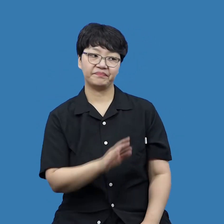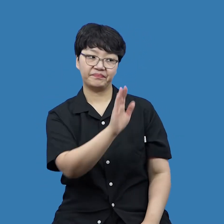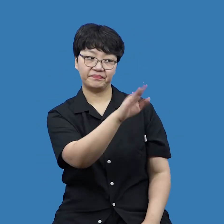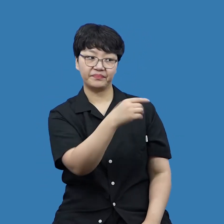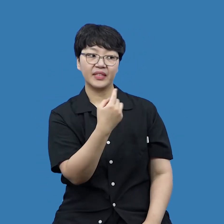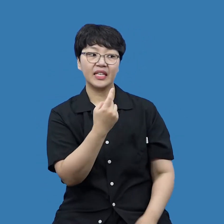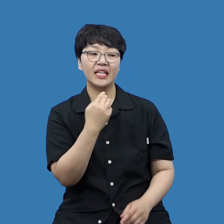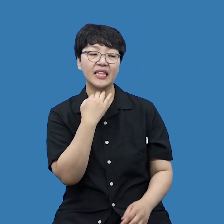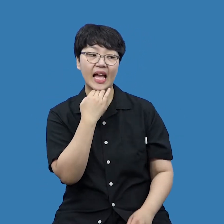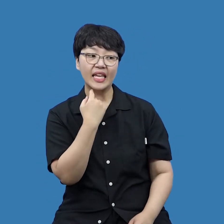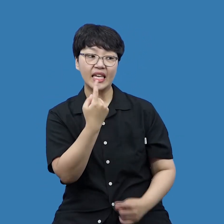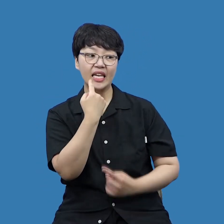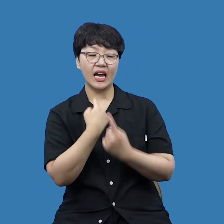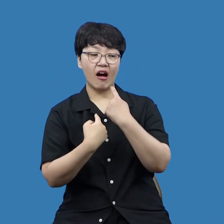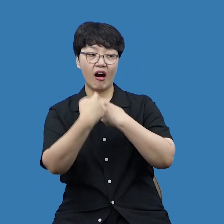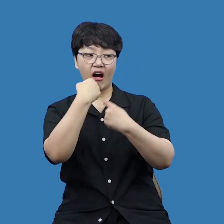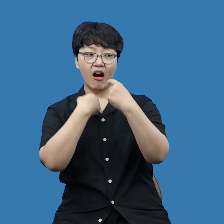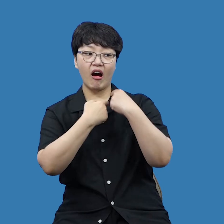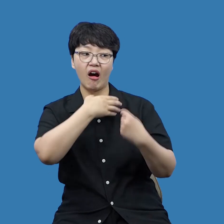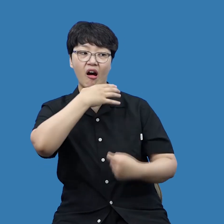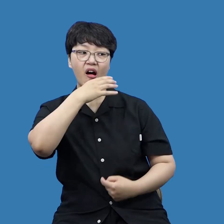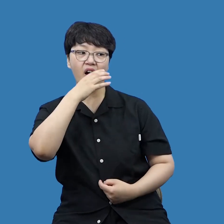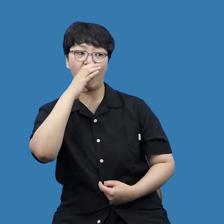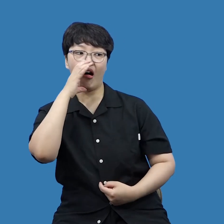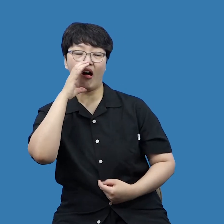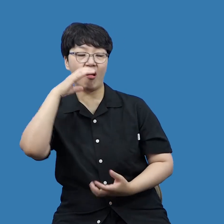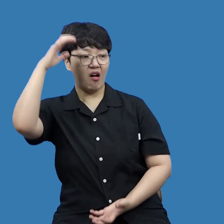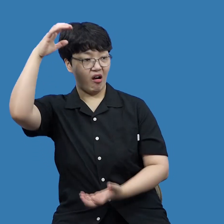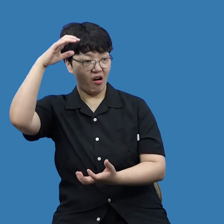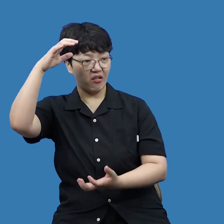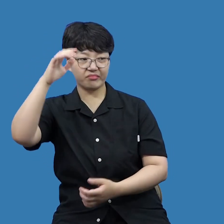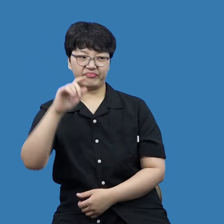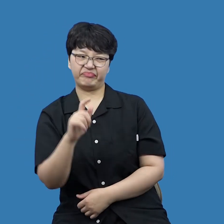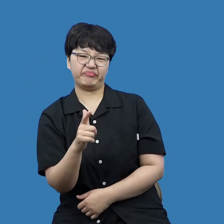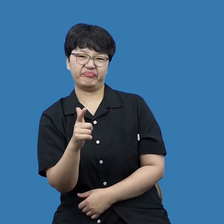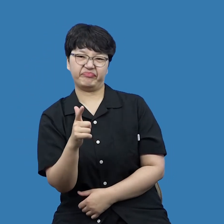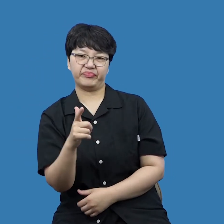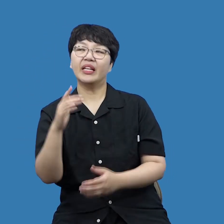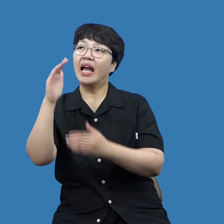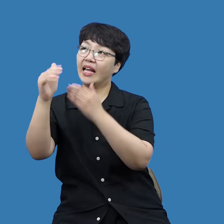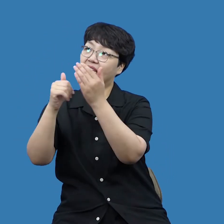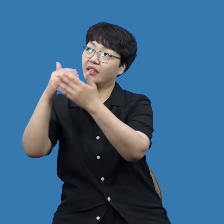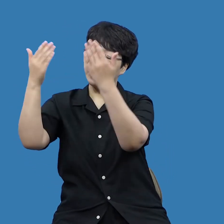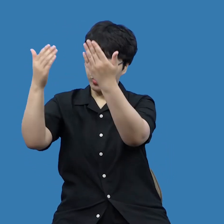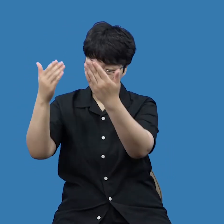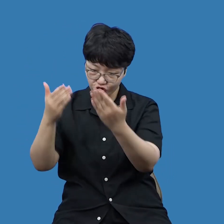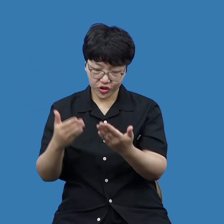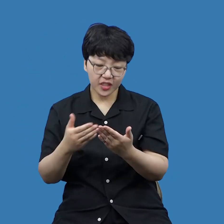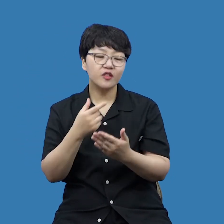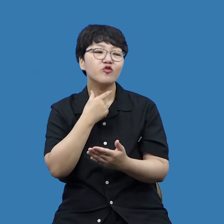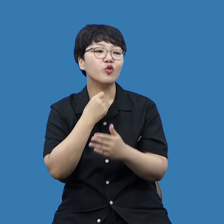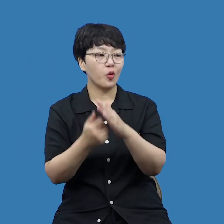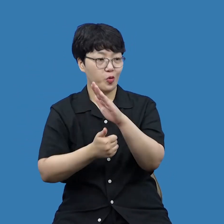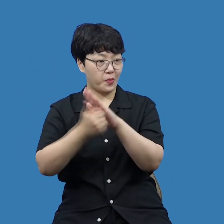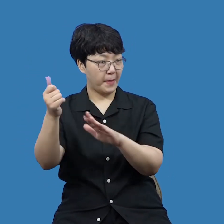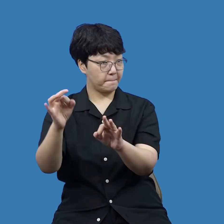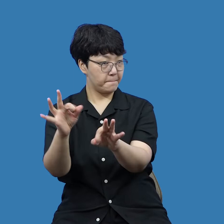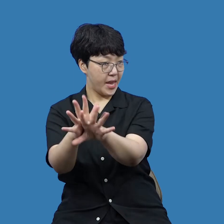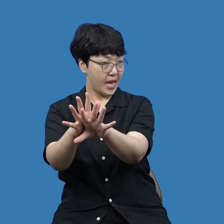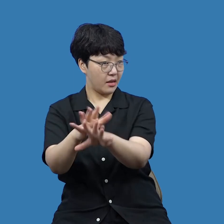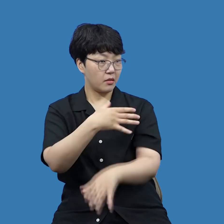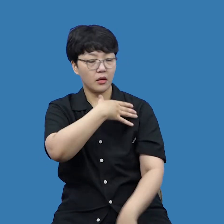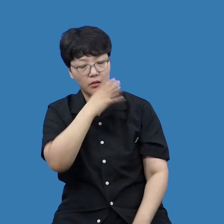자동적으로 노인이 되는 것은 아닙니다. 신이 주신, 하나님이 주신 꿈을 포기했을 때 그는 노인이 되는